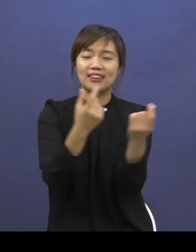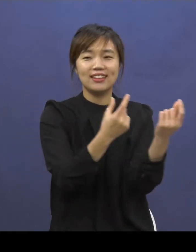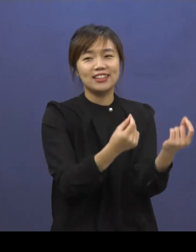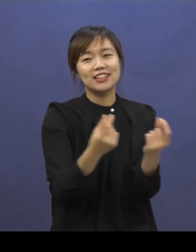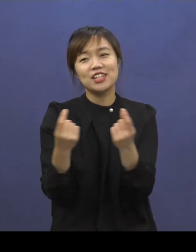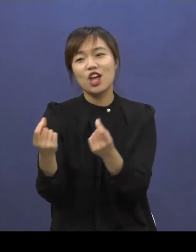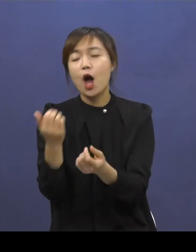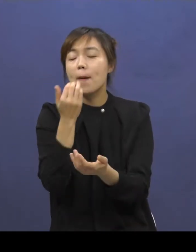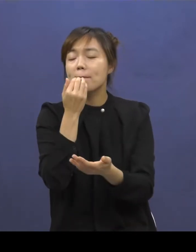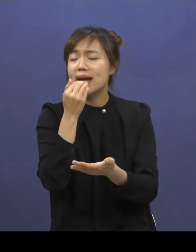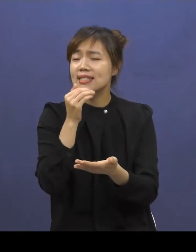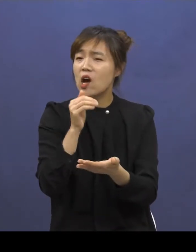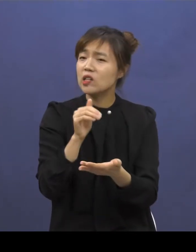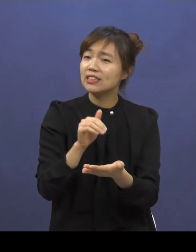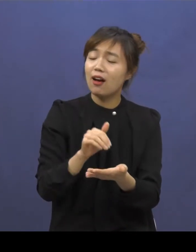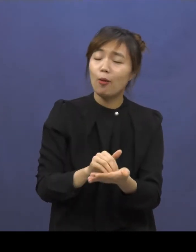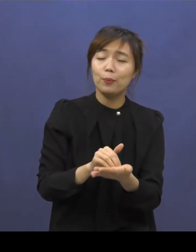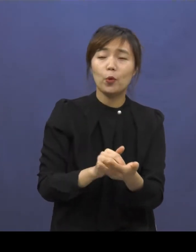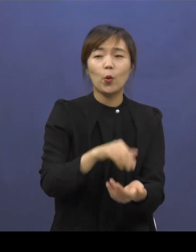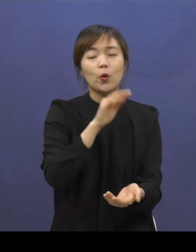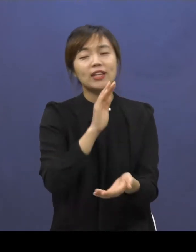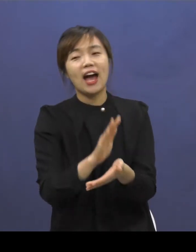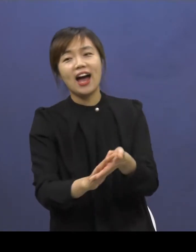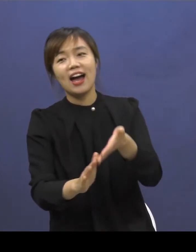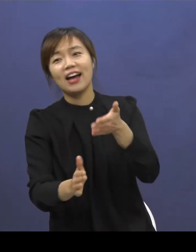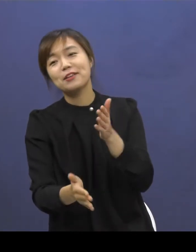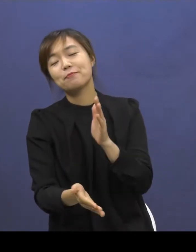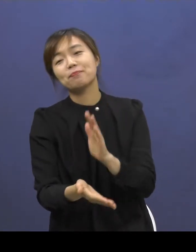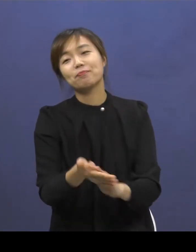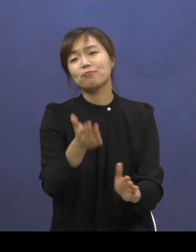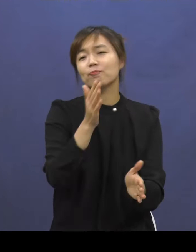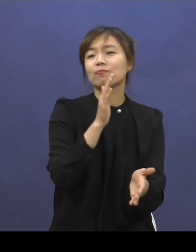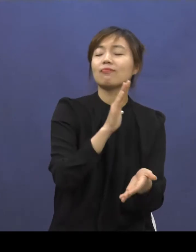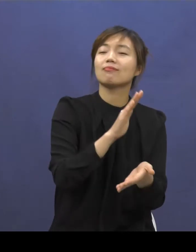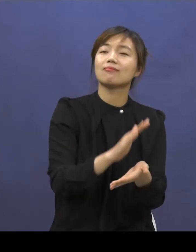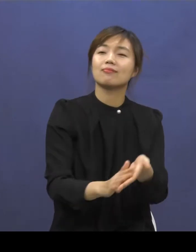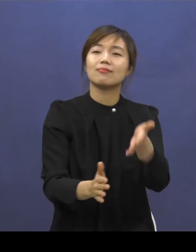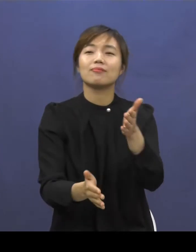같은 반석은 없구나